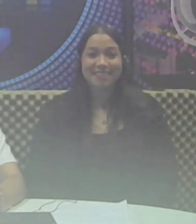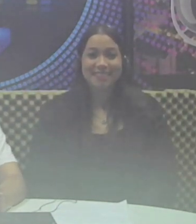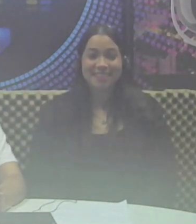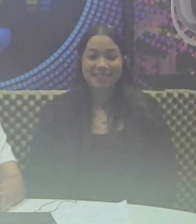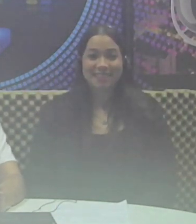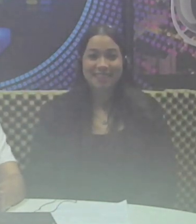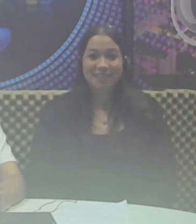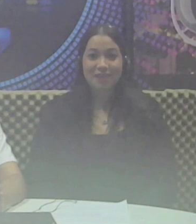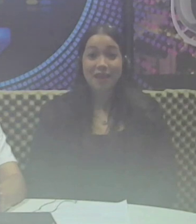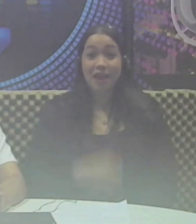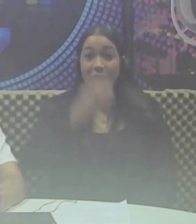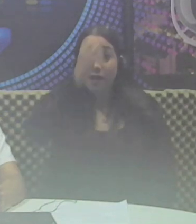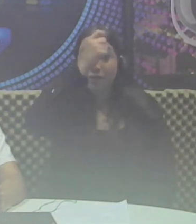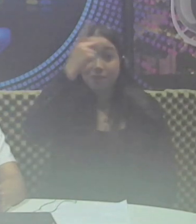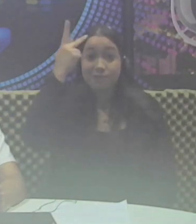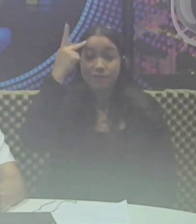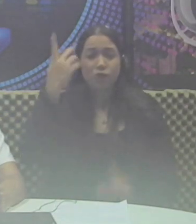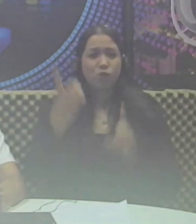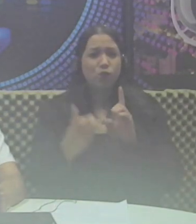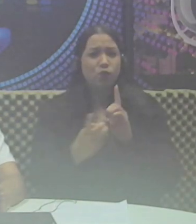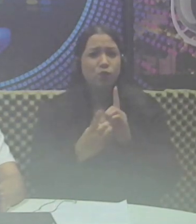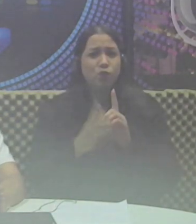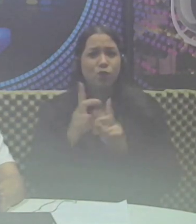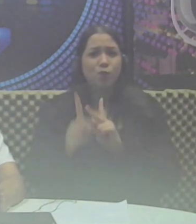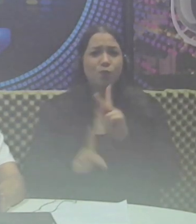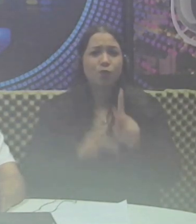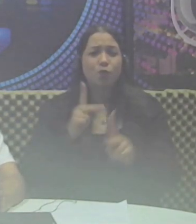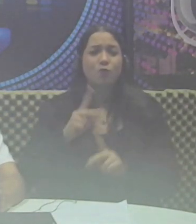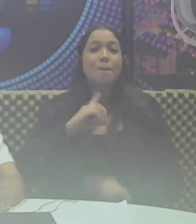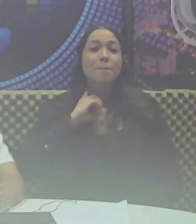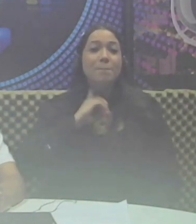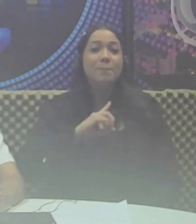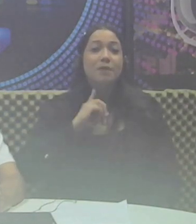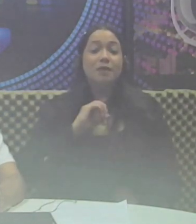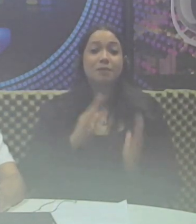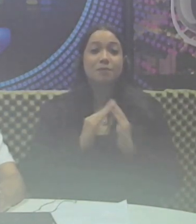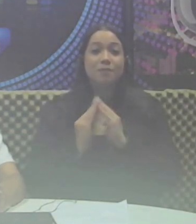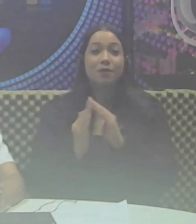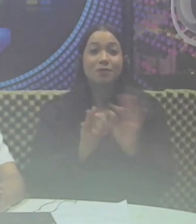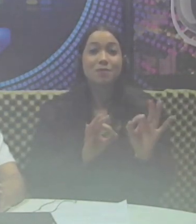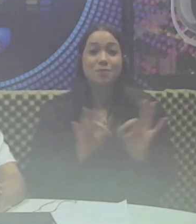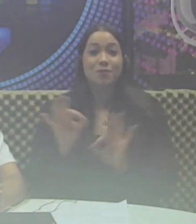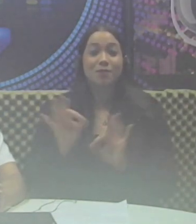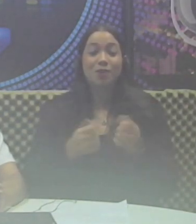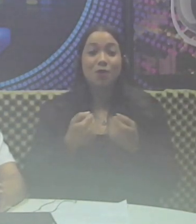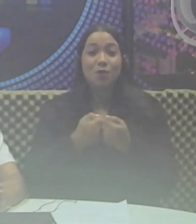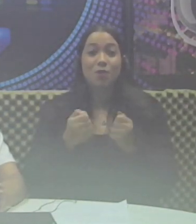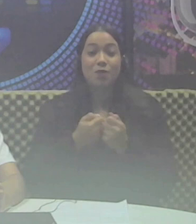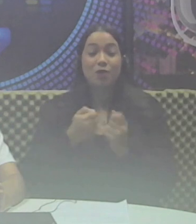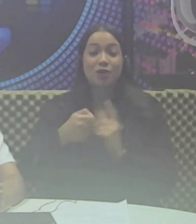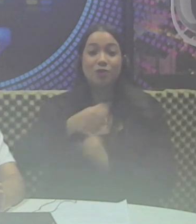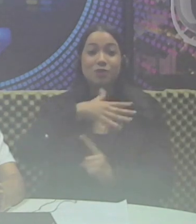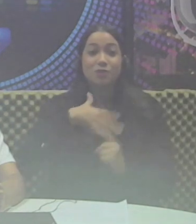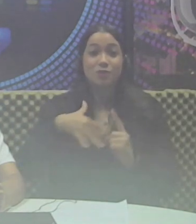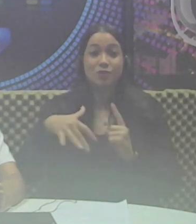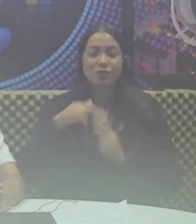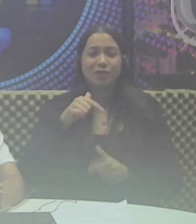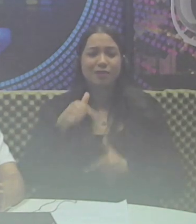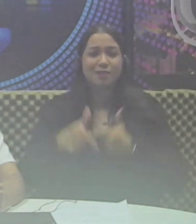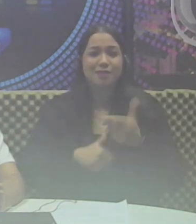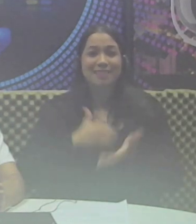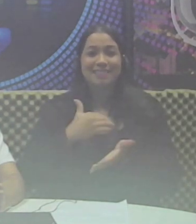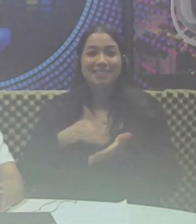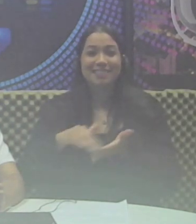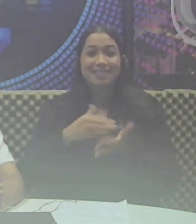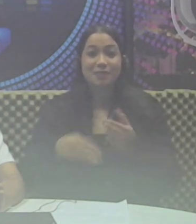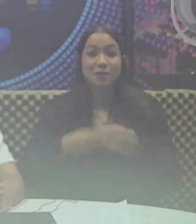notícias. A Prefeitura vai atender a população do bairro Minas Gerais por meio do projeto Busão Social. O veículo leva serviços da Secretaria